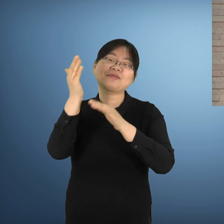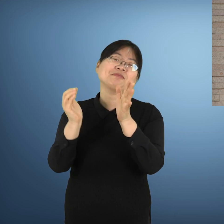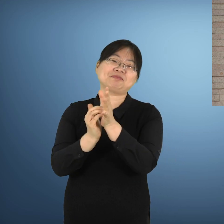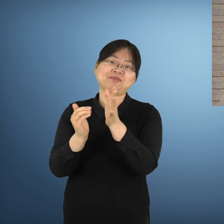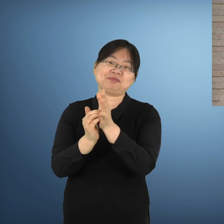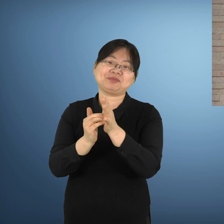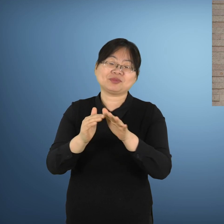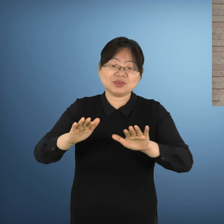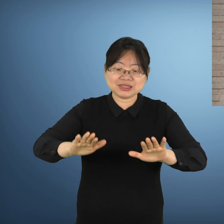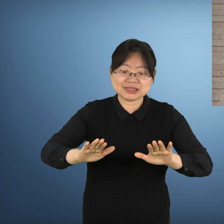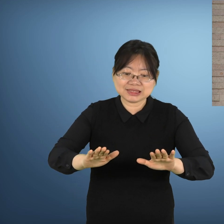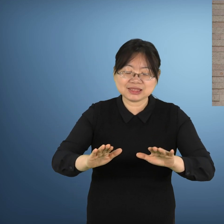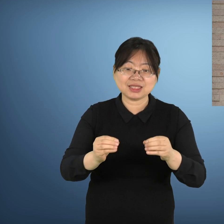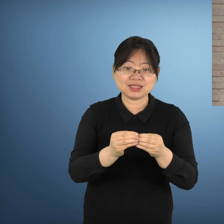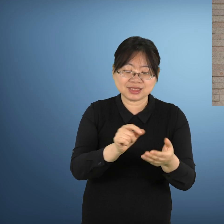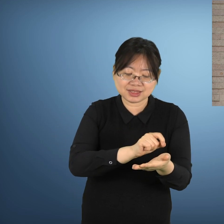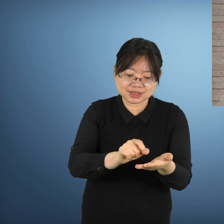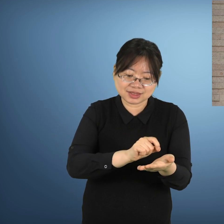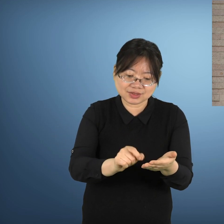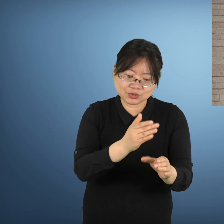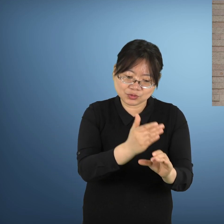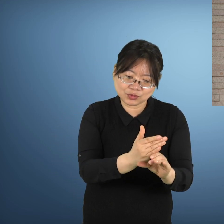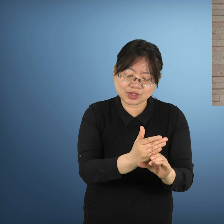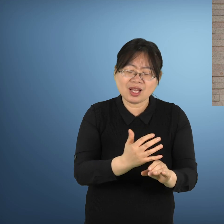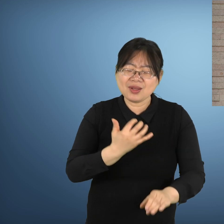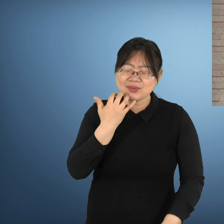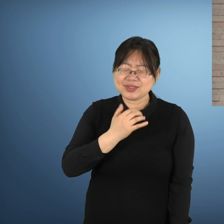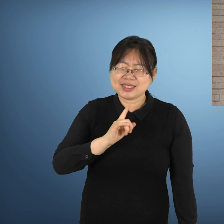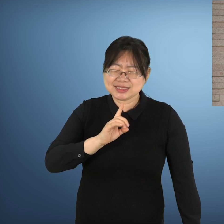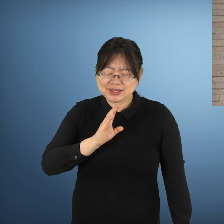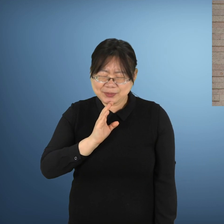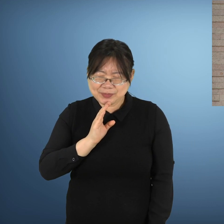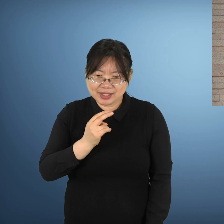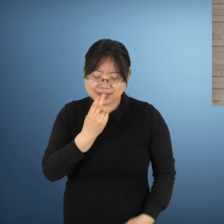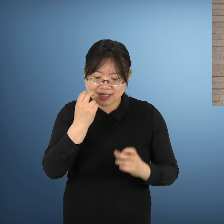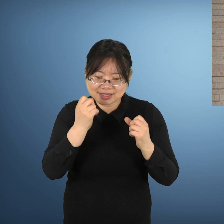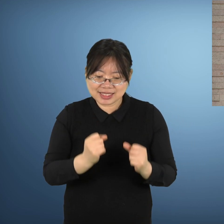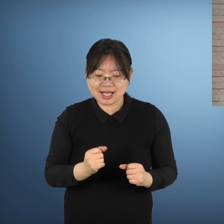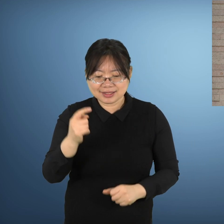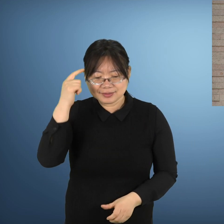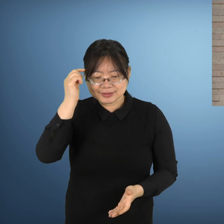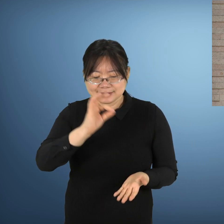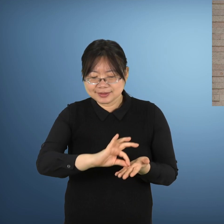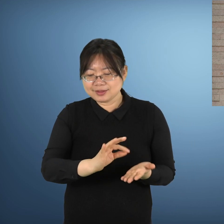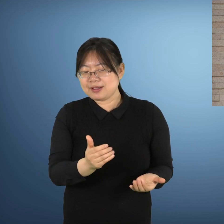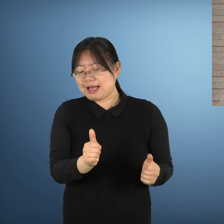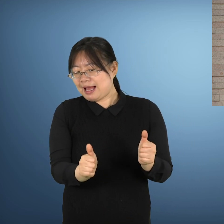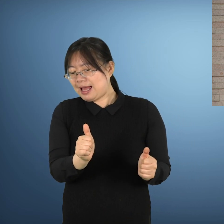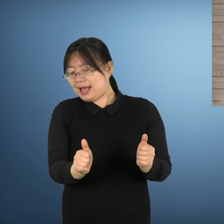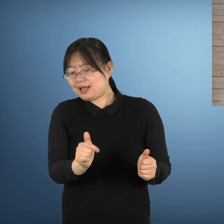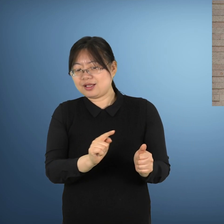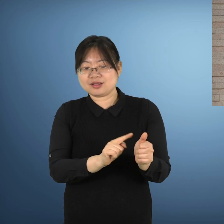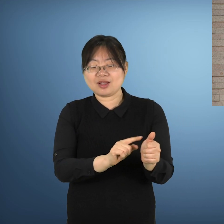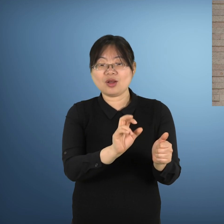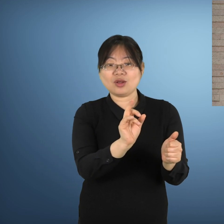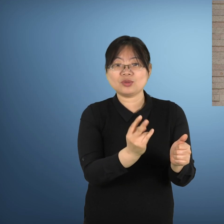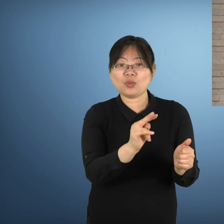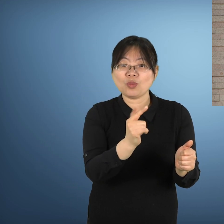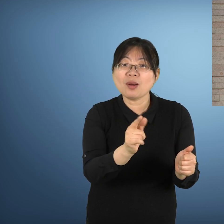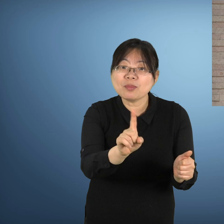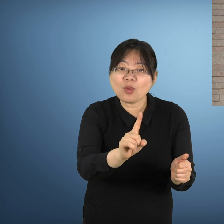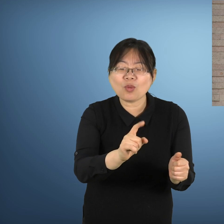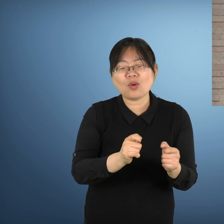그런데 지금 이 글을 쓰고 있는 베드로가 그렇게 살아생전 신경 썼던 요한은 아주